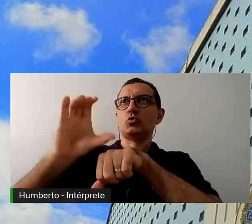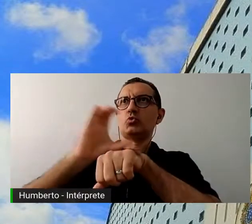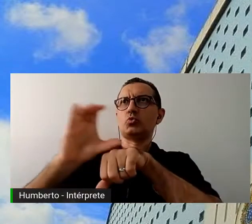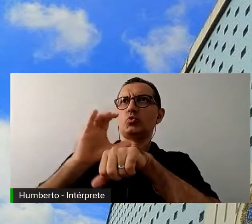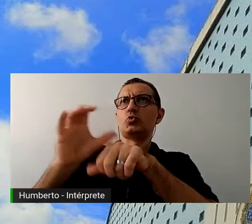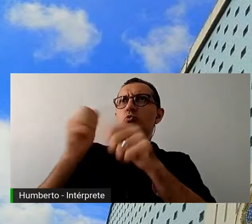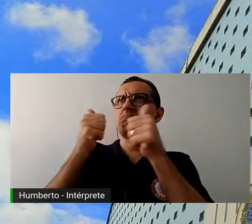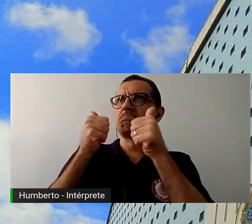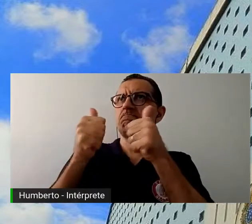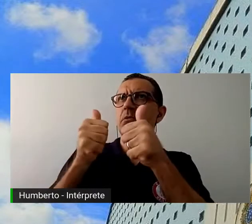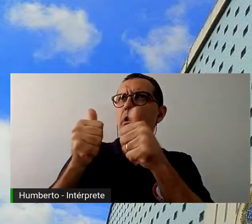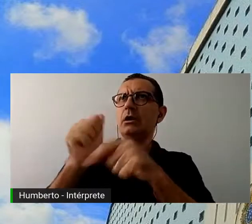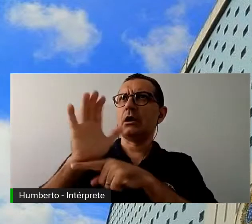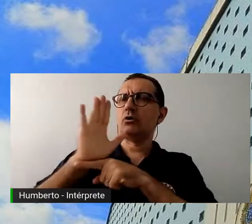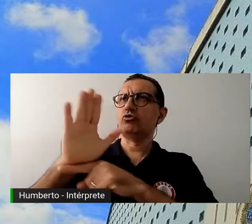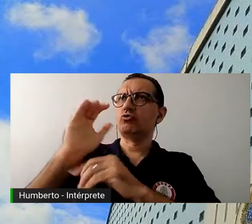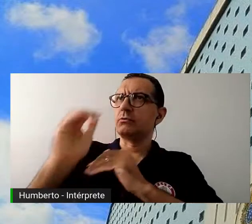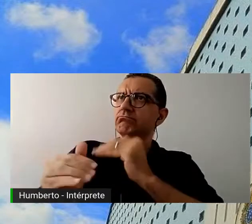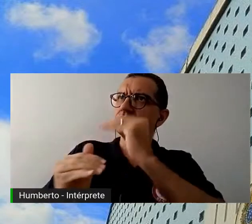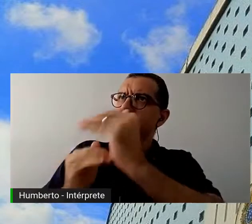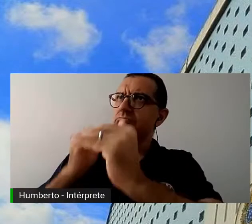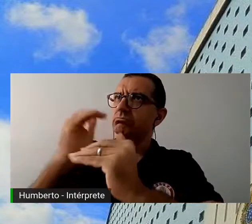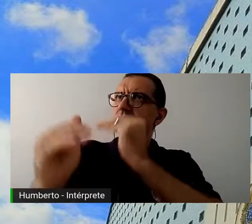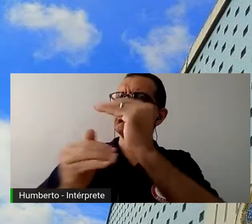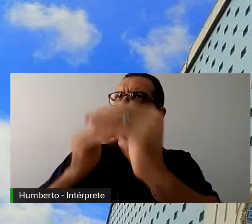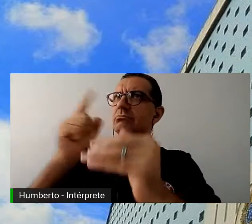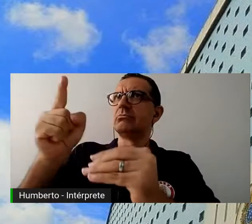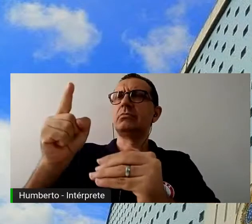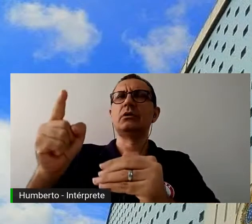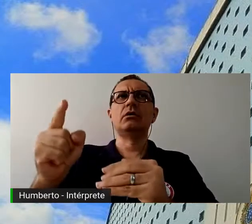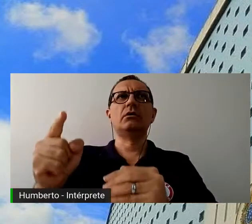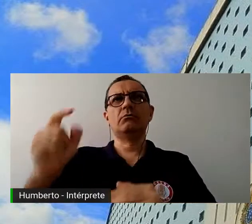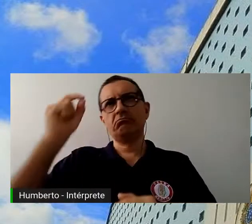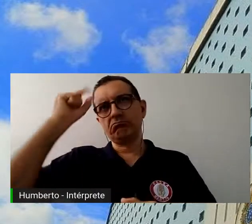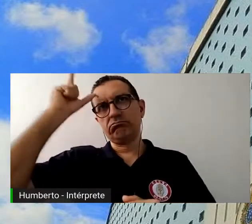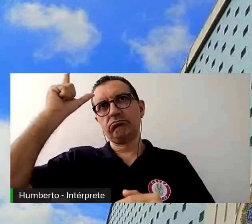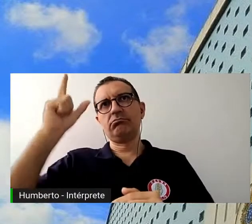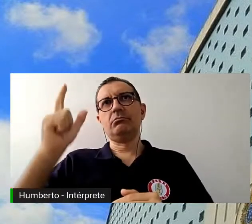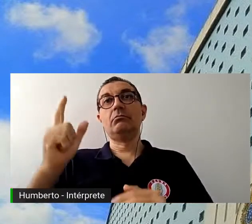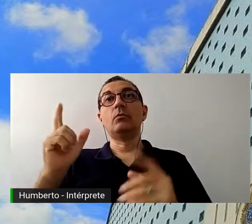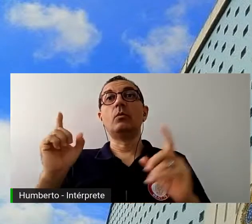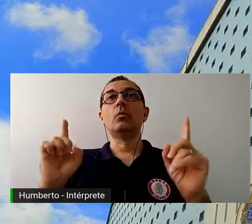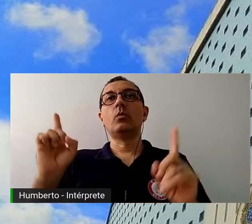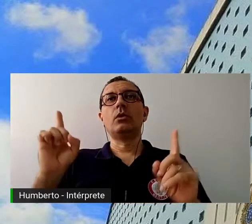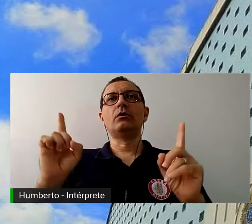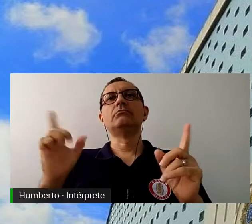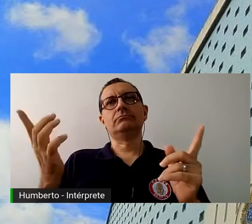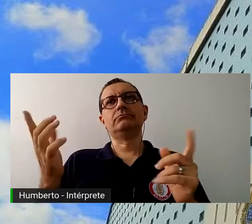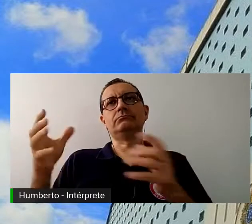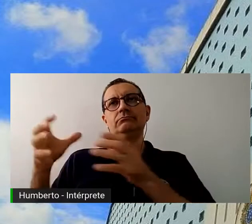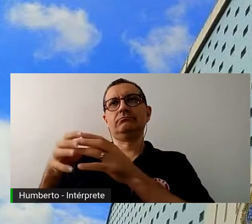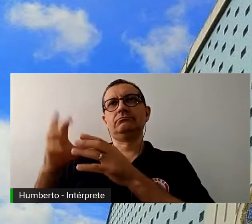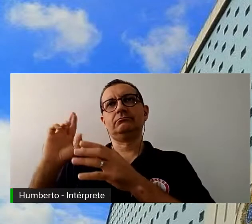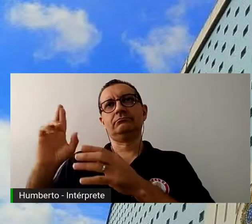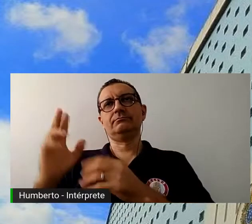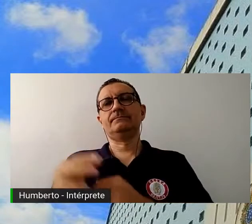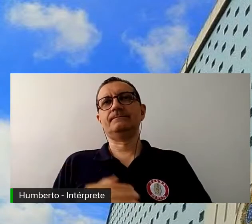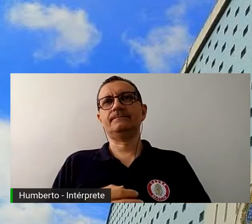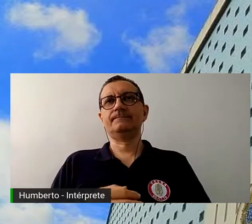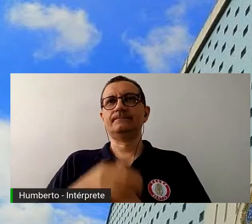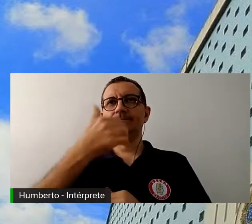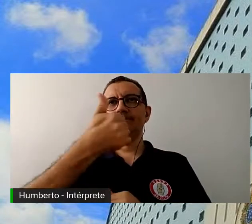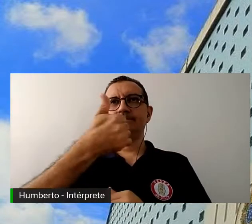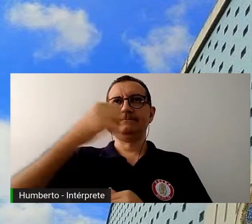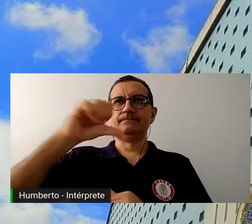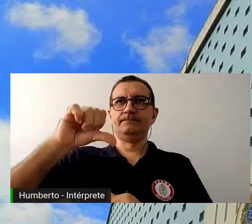sequenciais, que foram sempre oferecidos. 19º, observância às